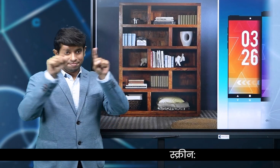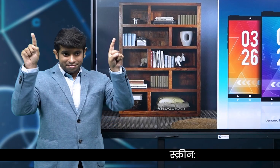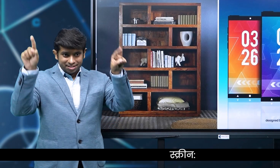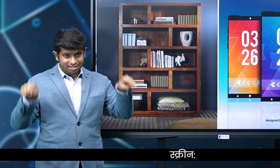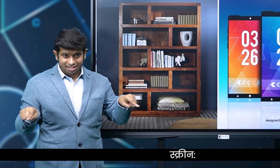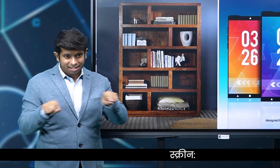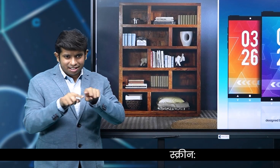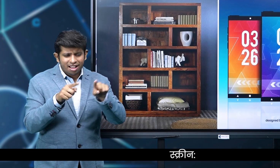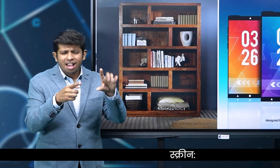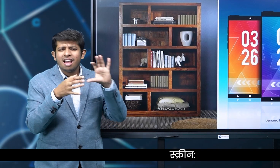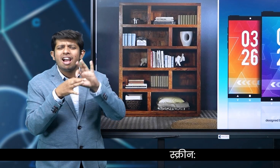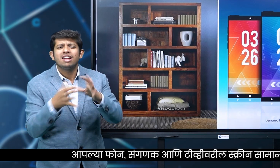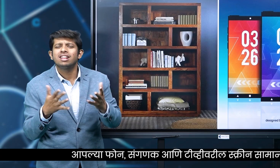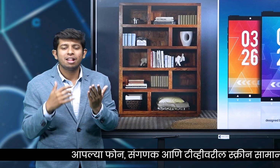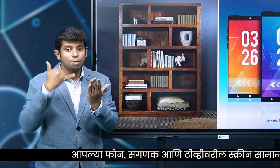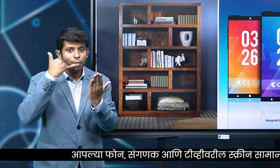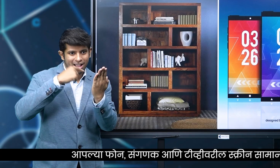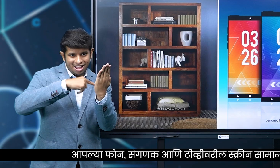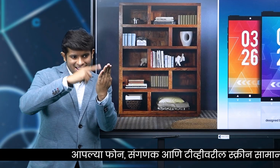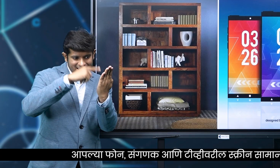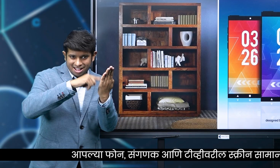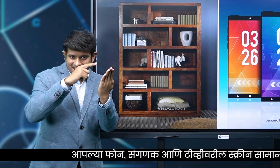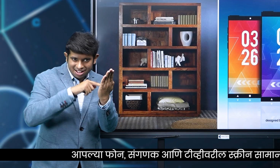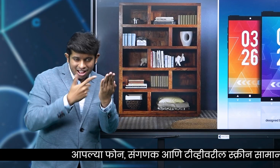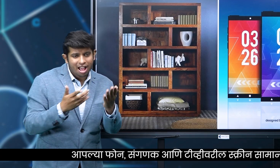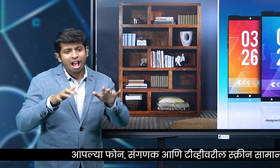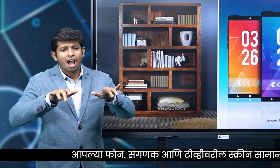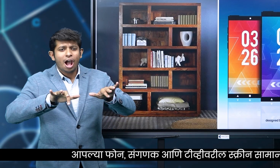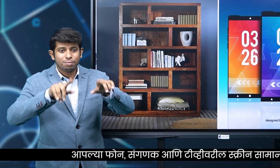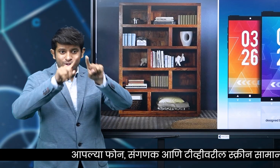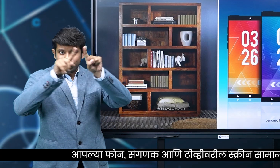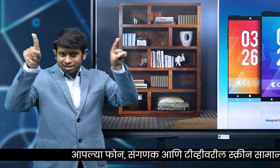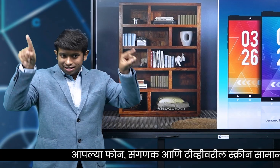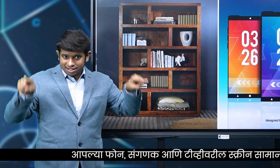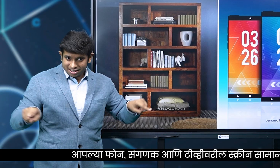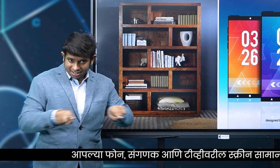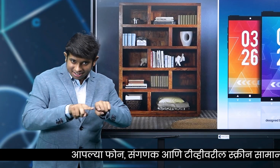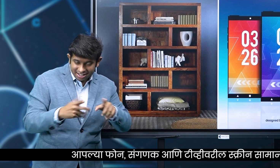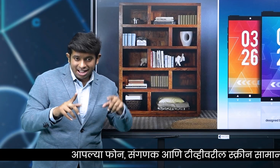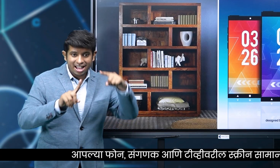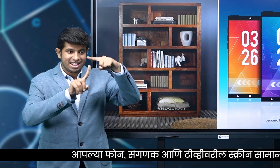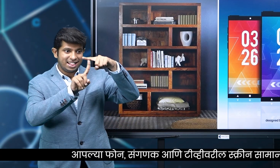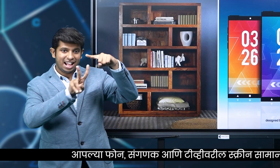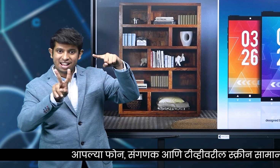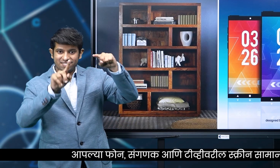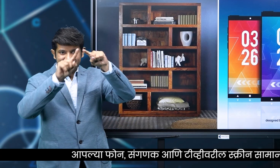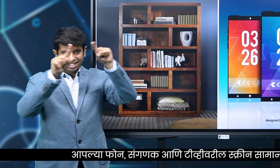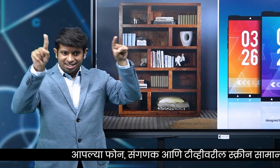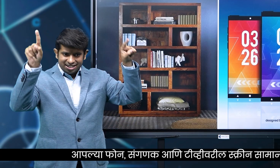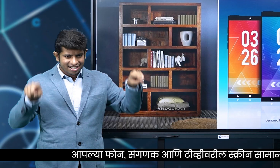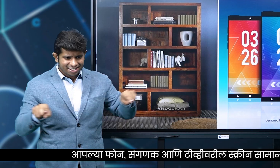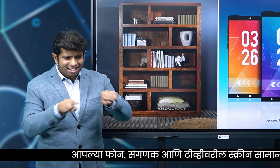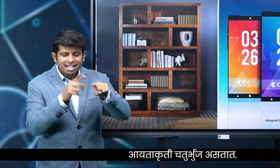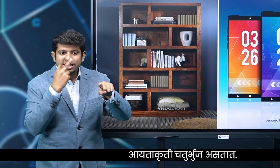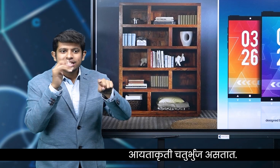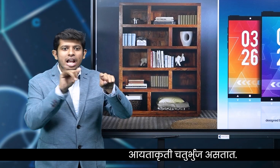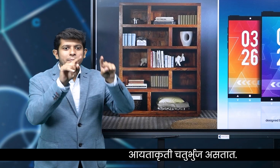स्क्रीन, आपल्या फोन, संगणक आणि टीव्हीवरील स्क्रीन सामान्यतः